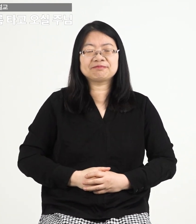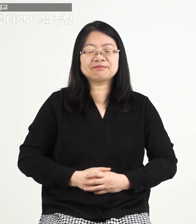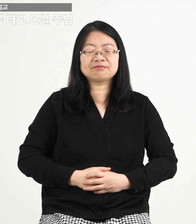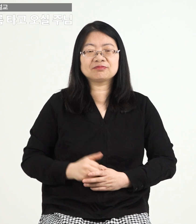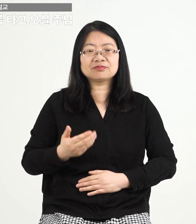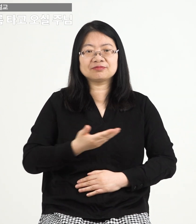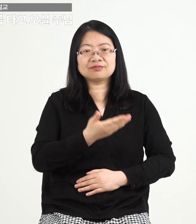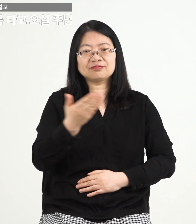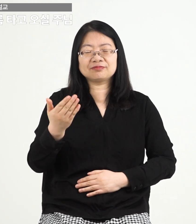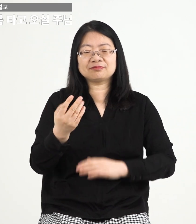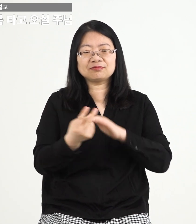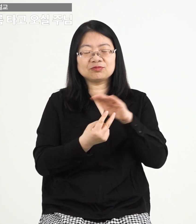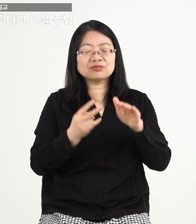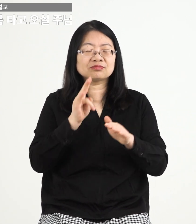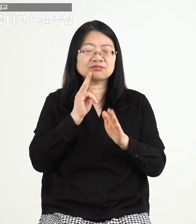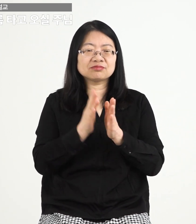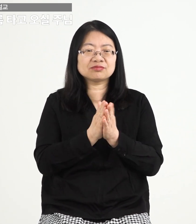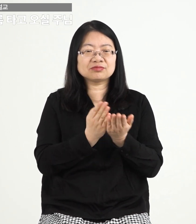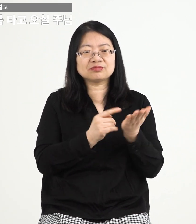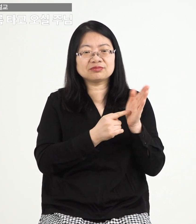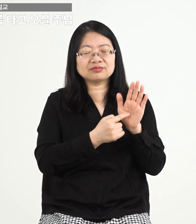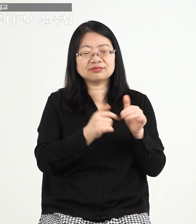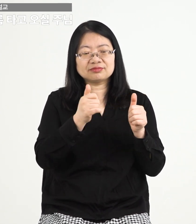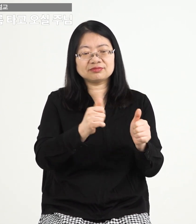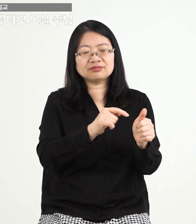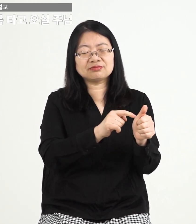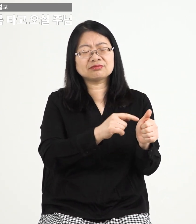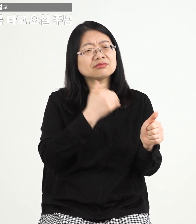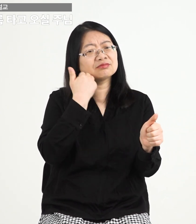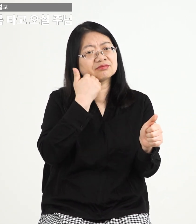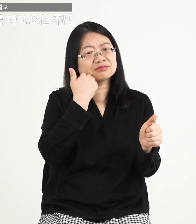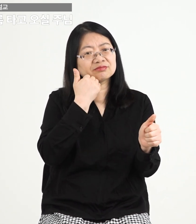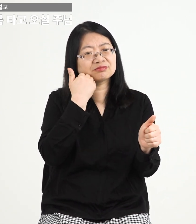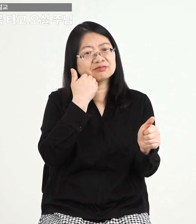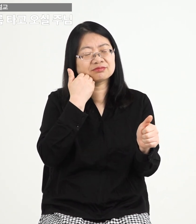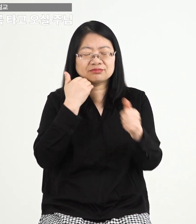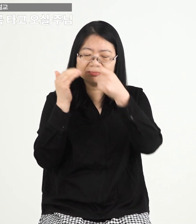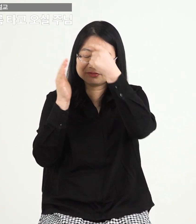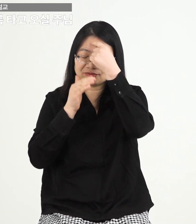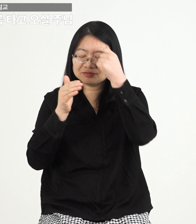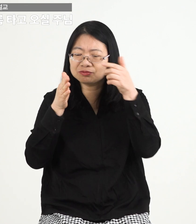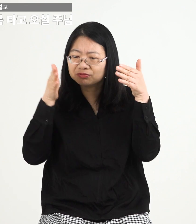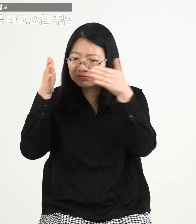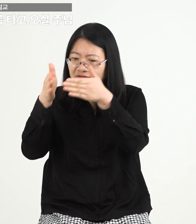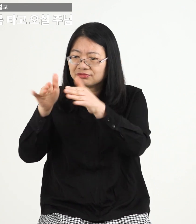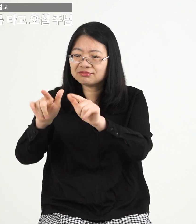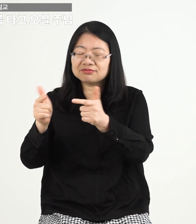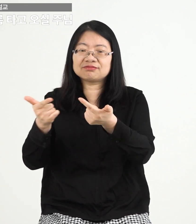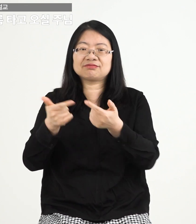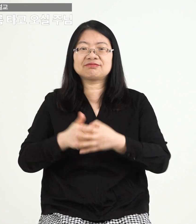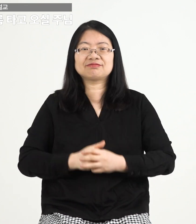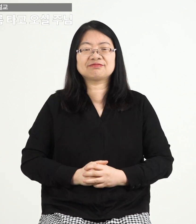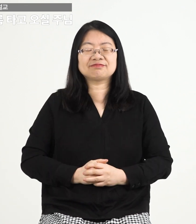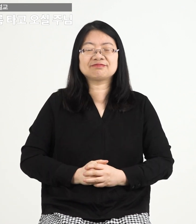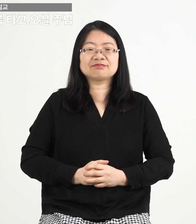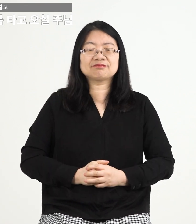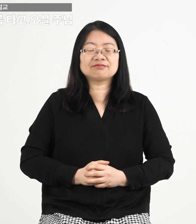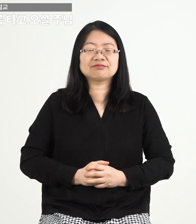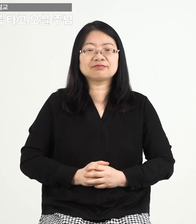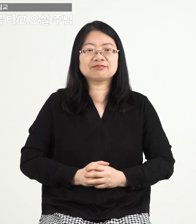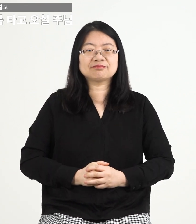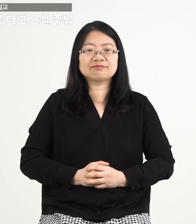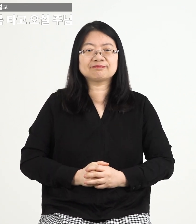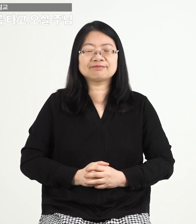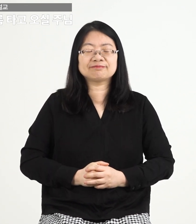요한계시록에 나오는 심판의 대상은 성도들에게 설명한 대상이 1도 없어요. 전부 어디에